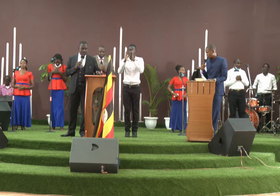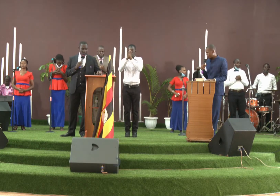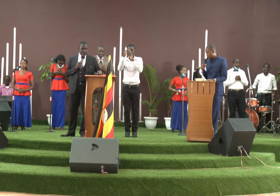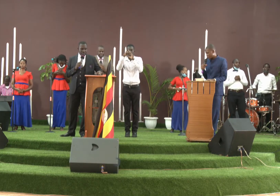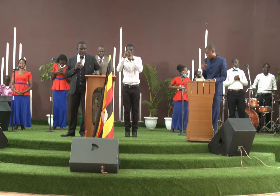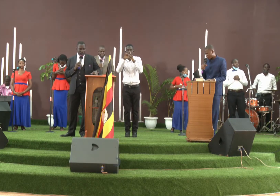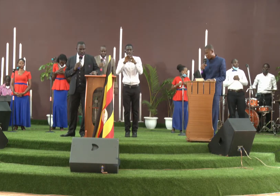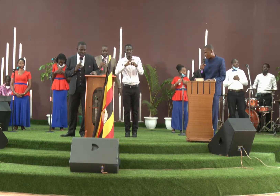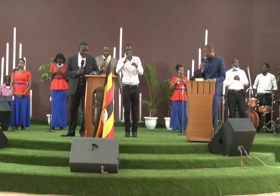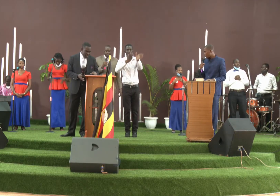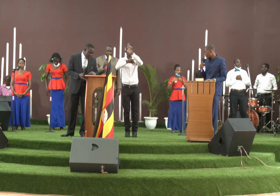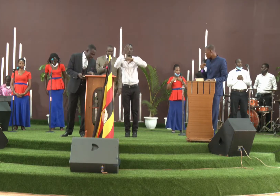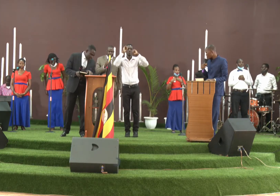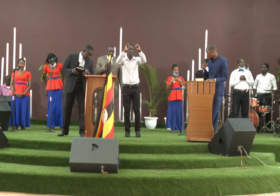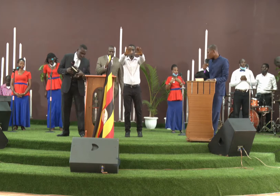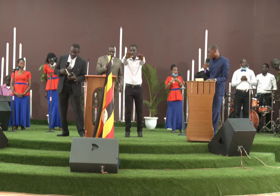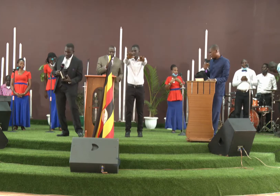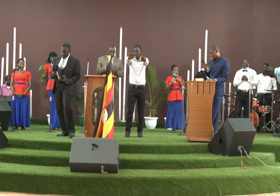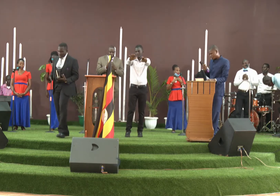eyo. Mukama abatuwere omukisa.